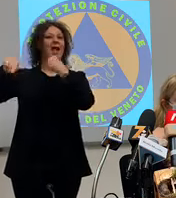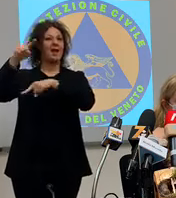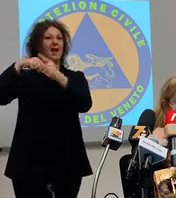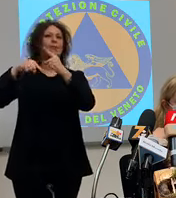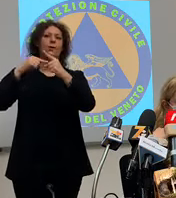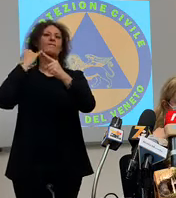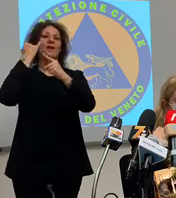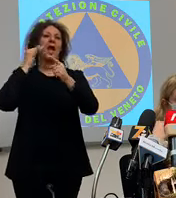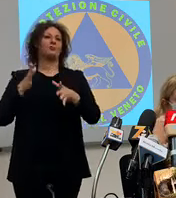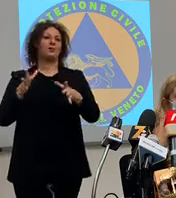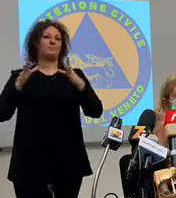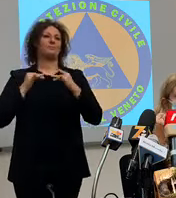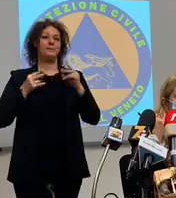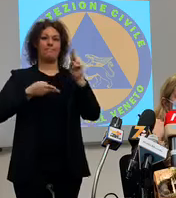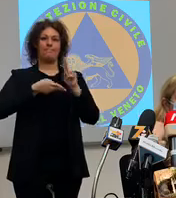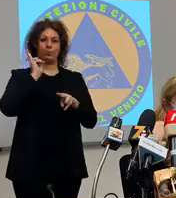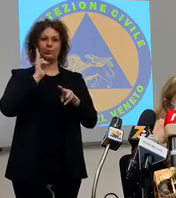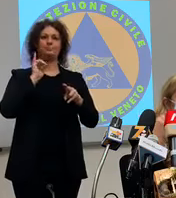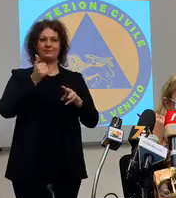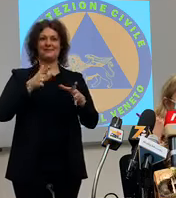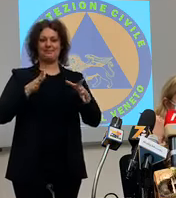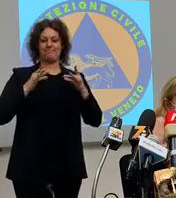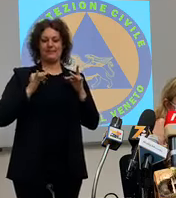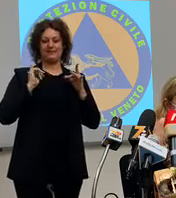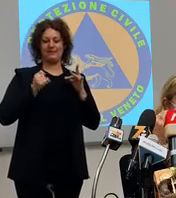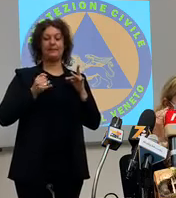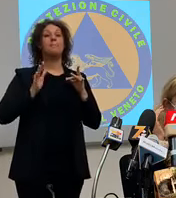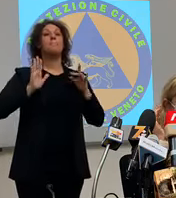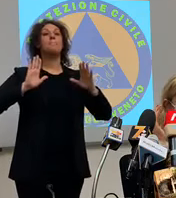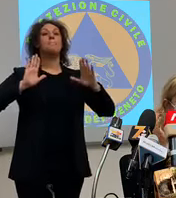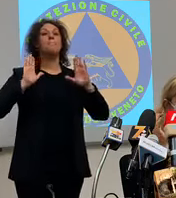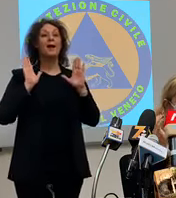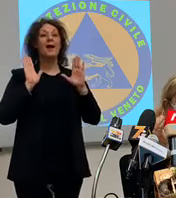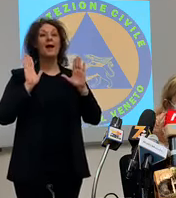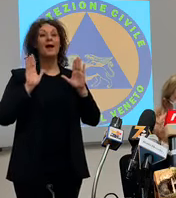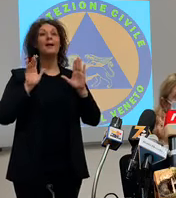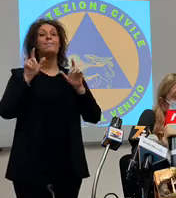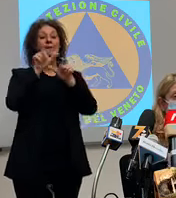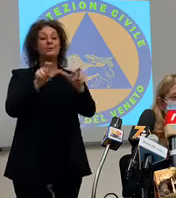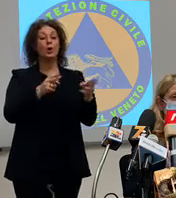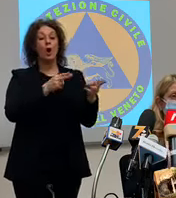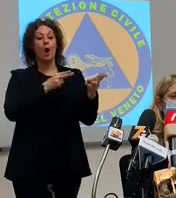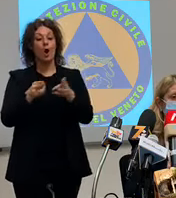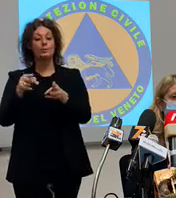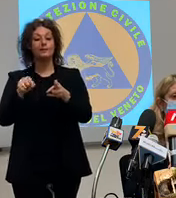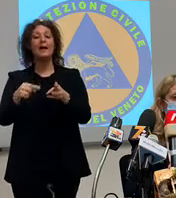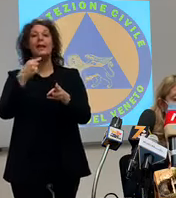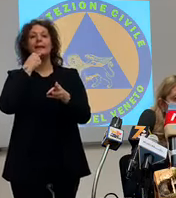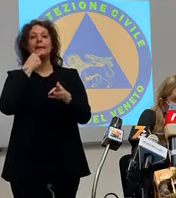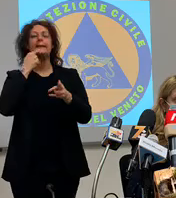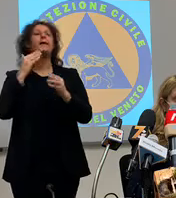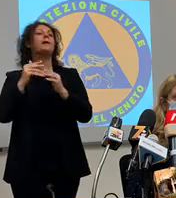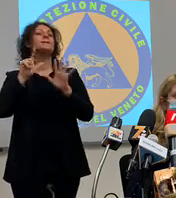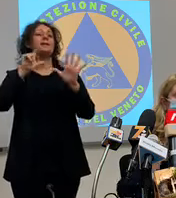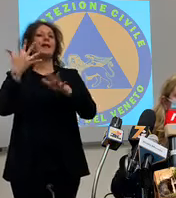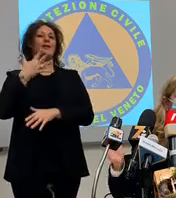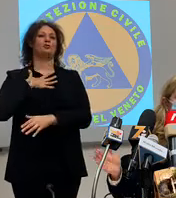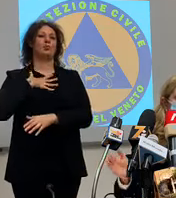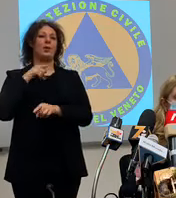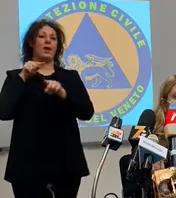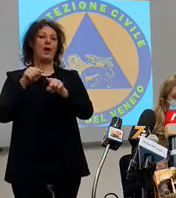astiamo di più ma quelli che vanno a finire principalmente quindi in ospedale sono i soggetti 7ni